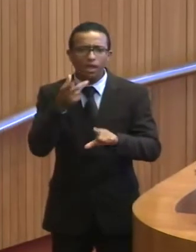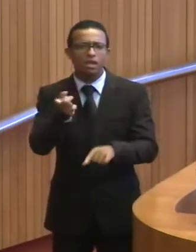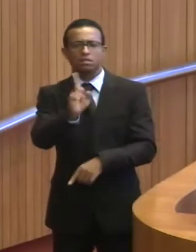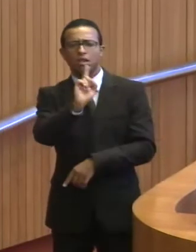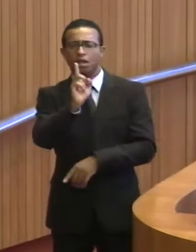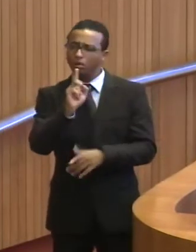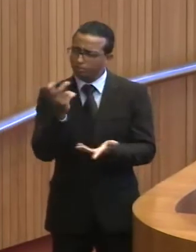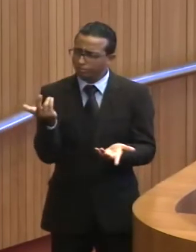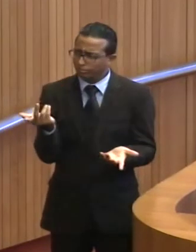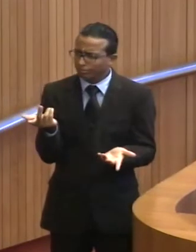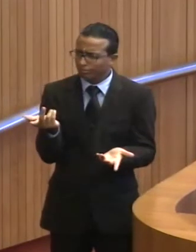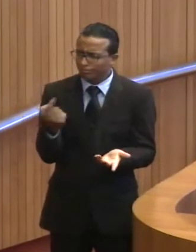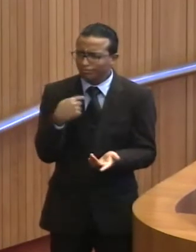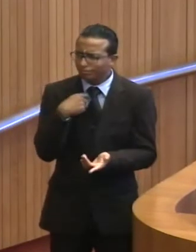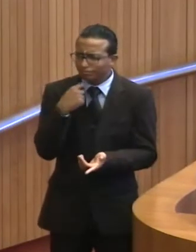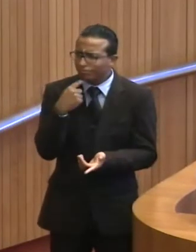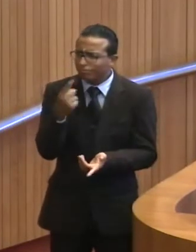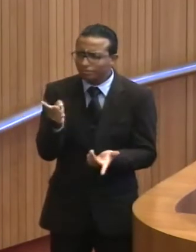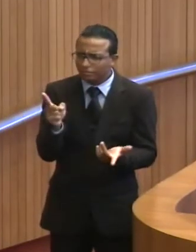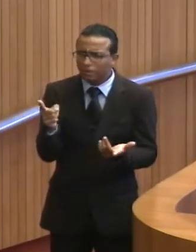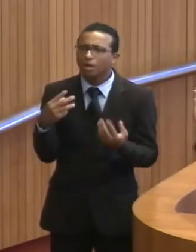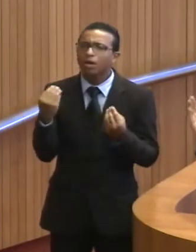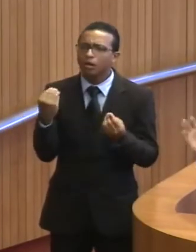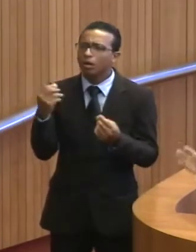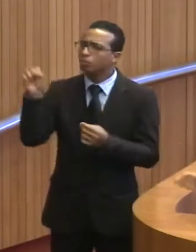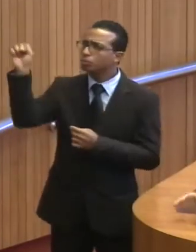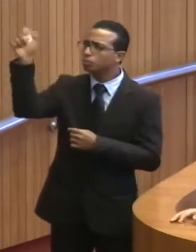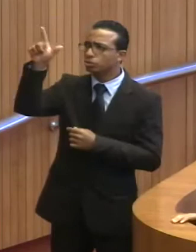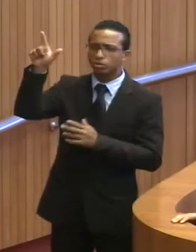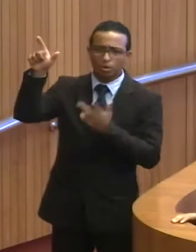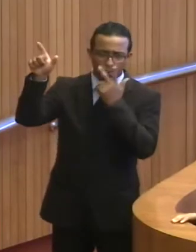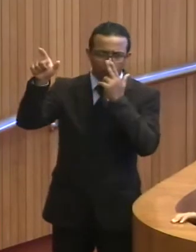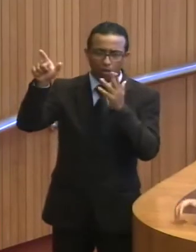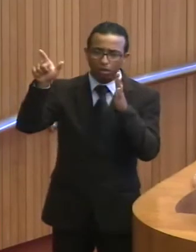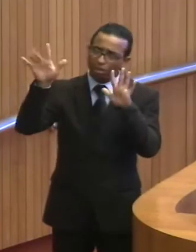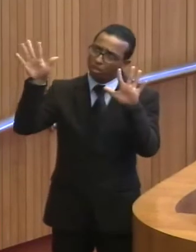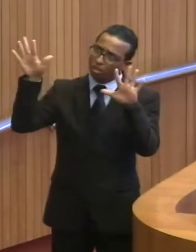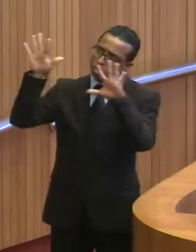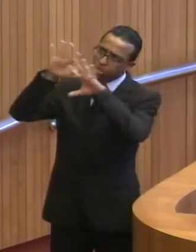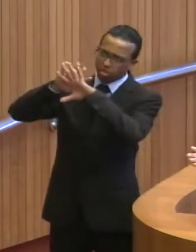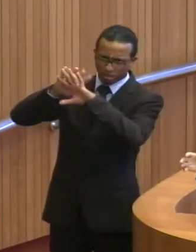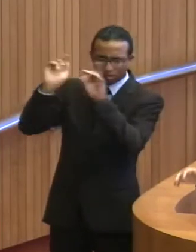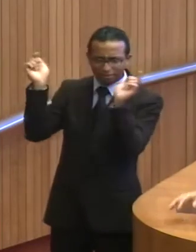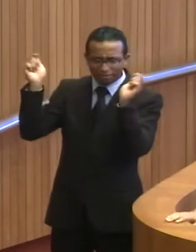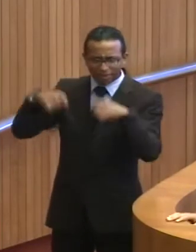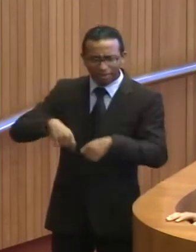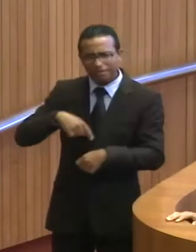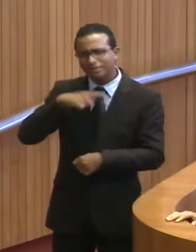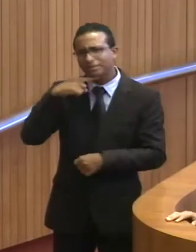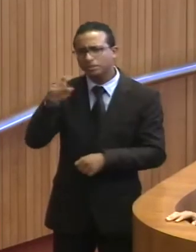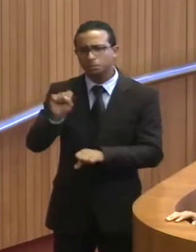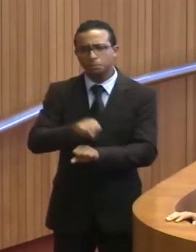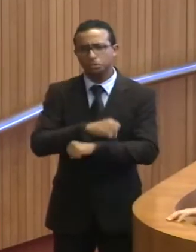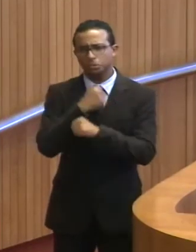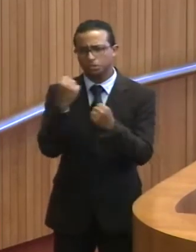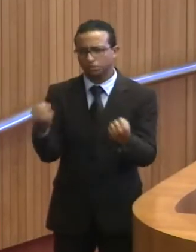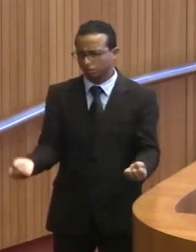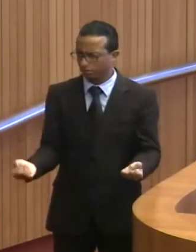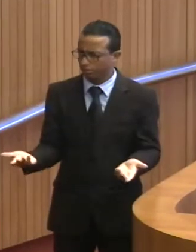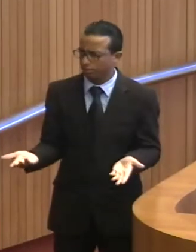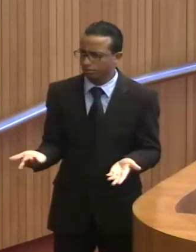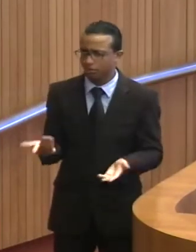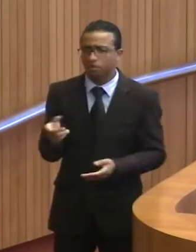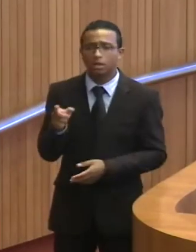negar. Negar isso é querer esconder o sol com a peneira. É impossível. Então,